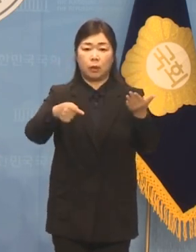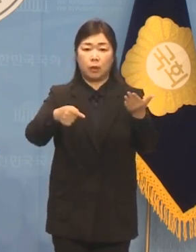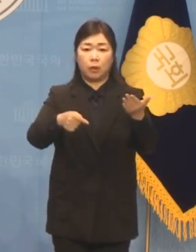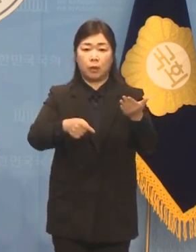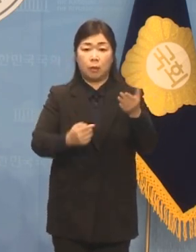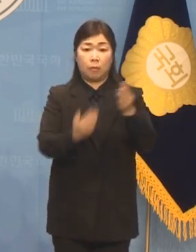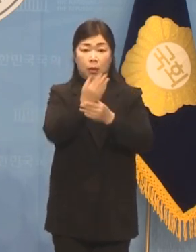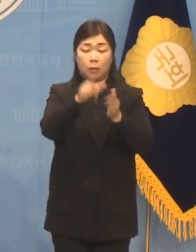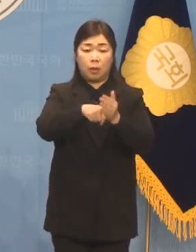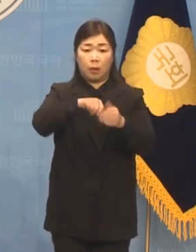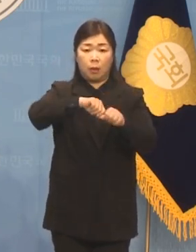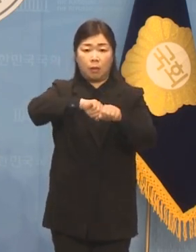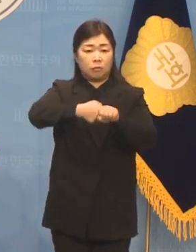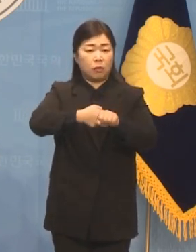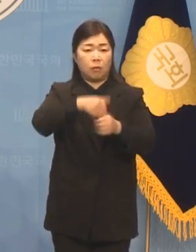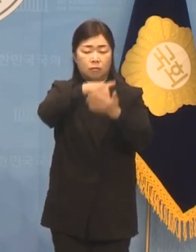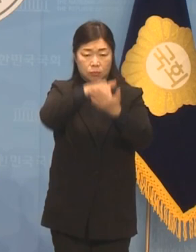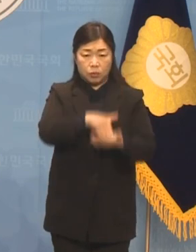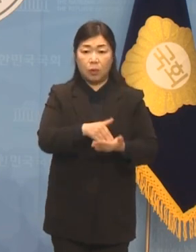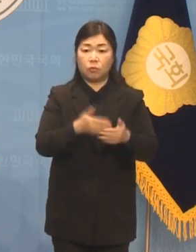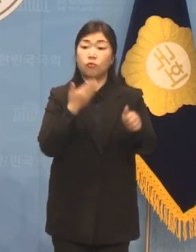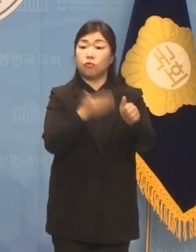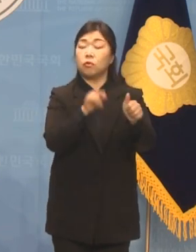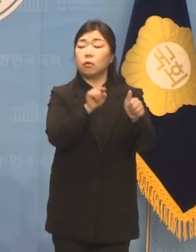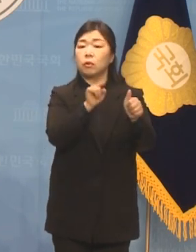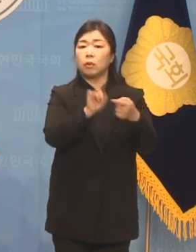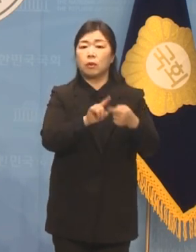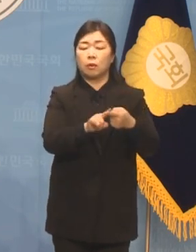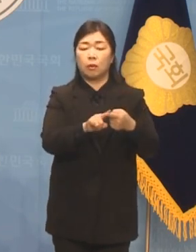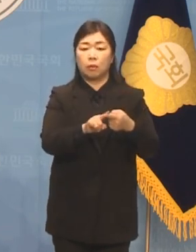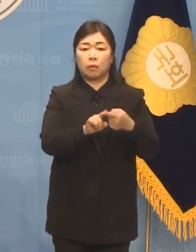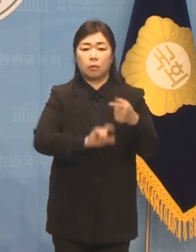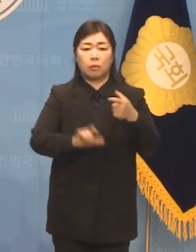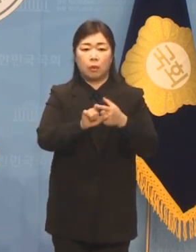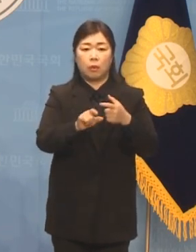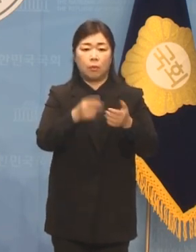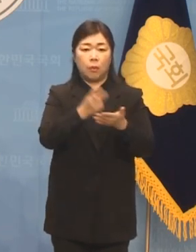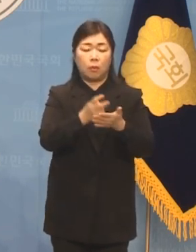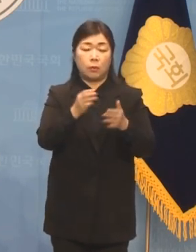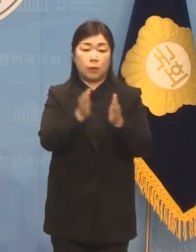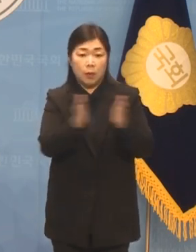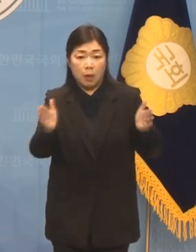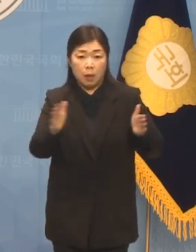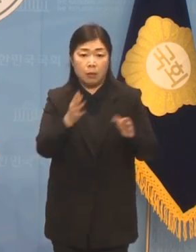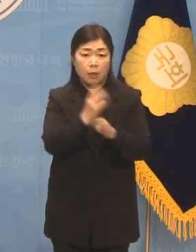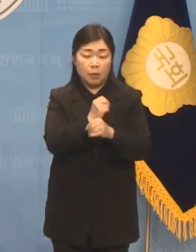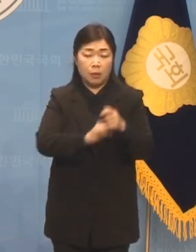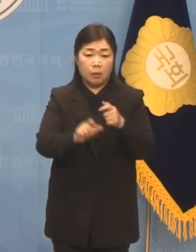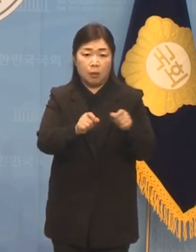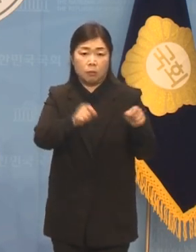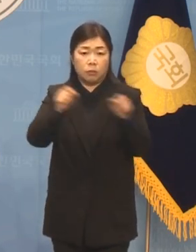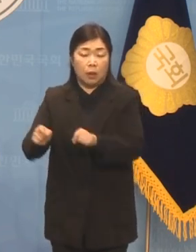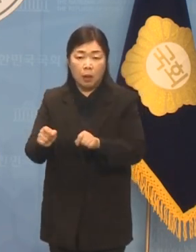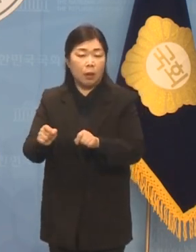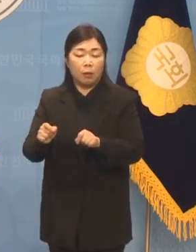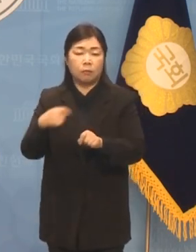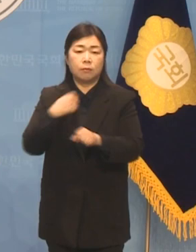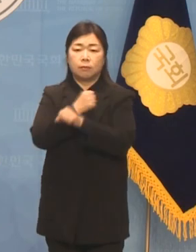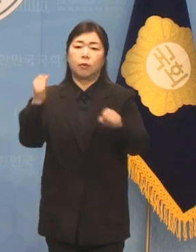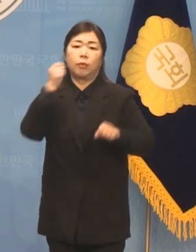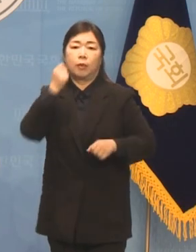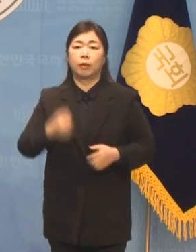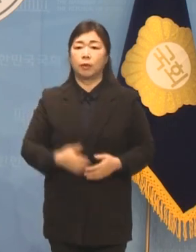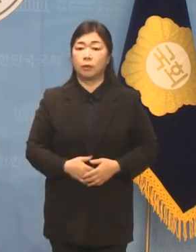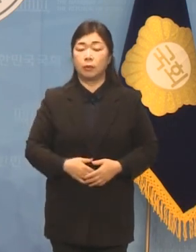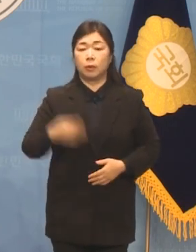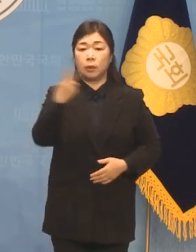관련해서 결코 용납할 수 없다는 말씀을 드리고자 합니다. 얼마 지나지도 않았습니다. 2023년